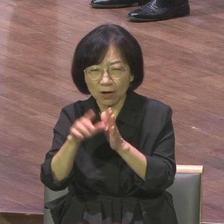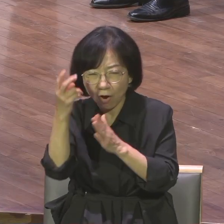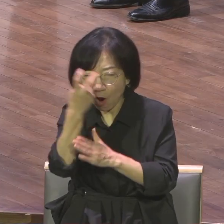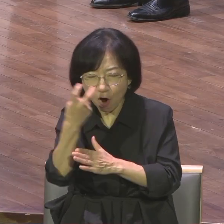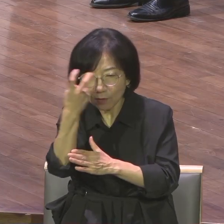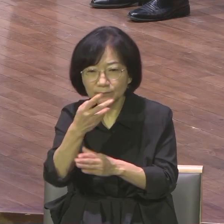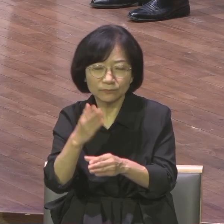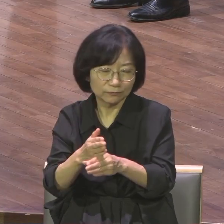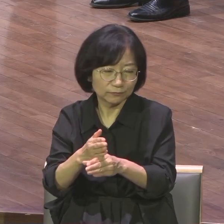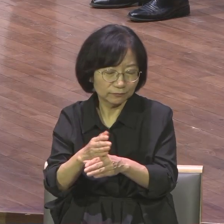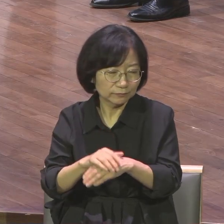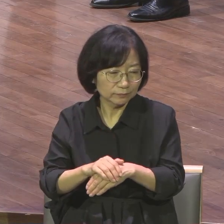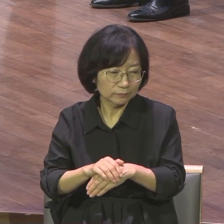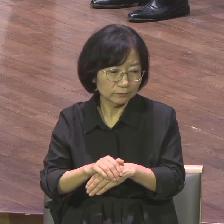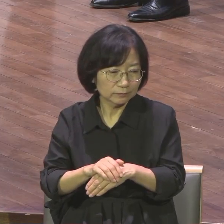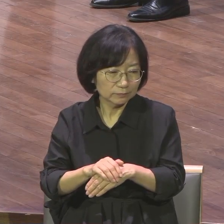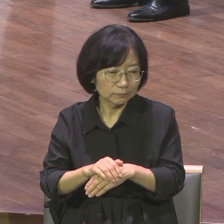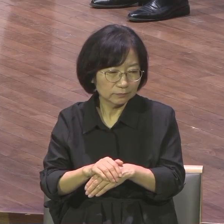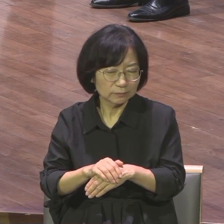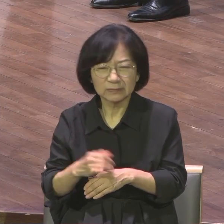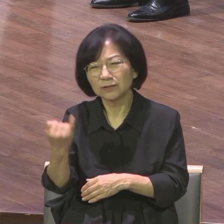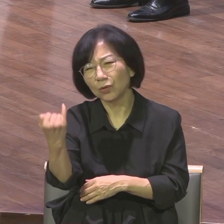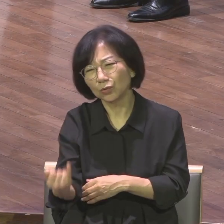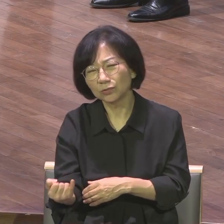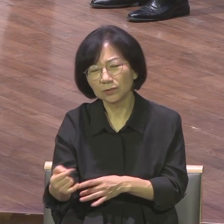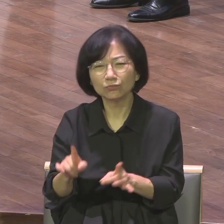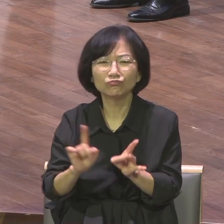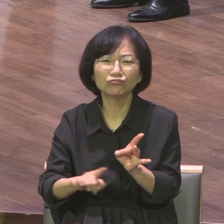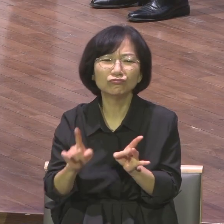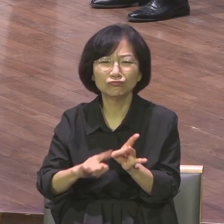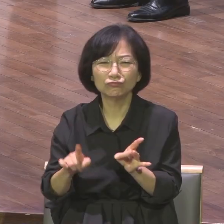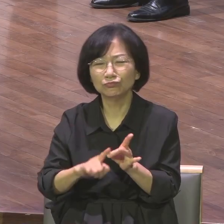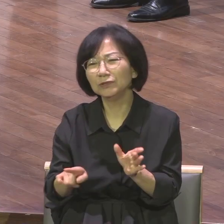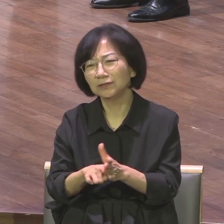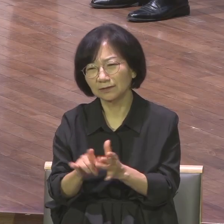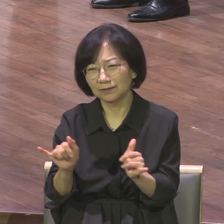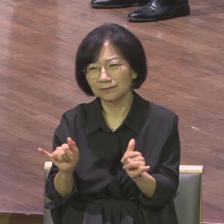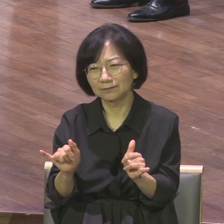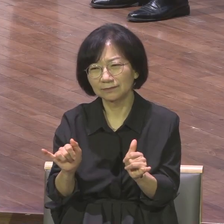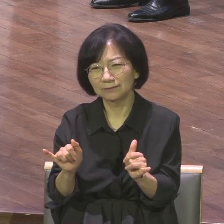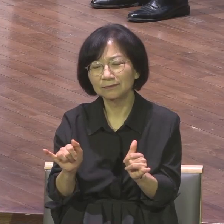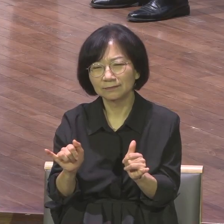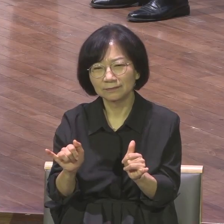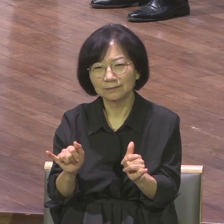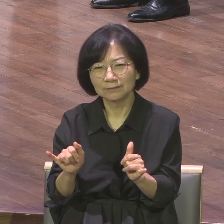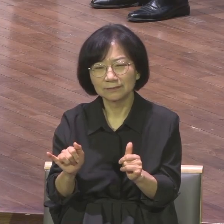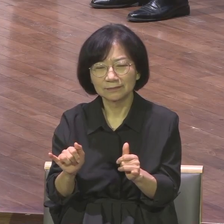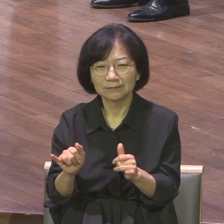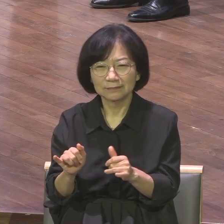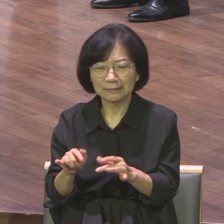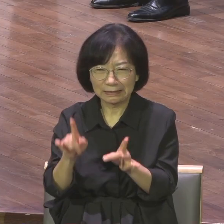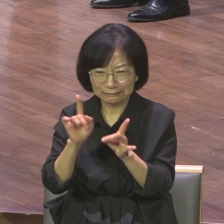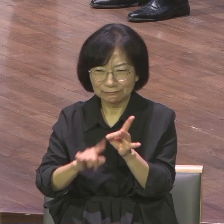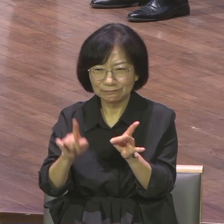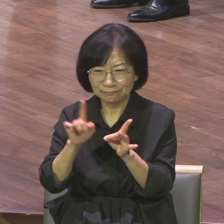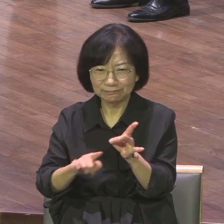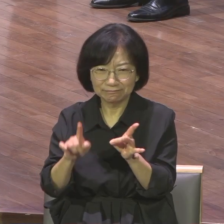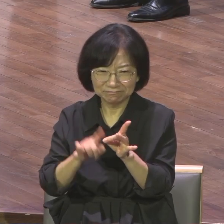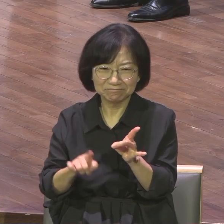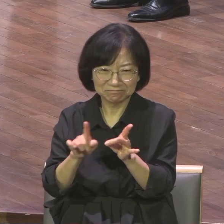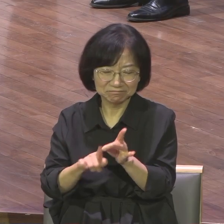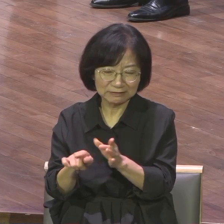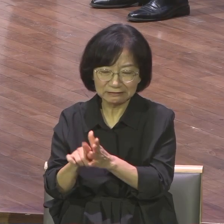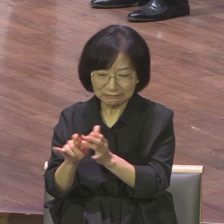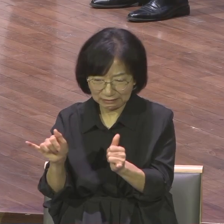있는데 여동생이 불자를 하고 있다. 불자 아시죠? 불자. 그러니까 절에 다니는데 이번에 이